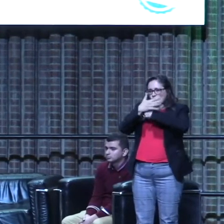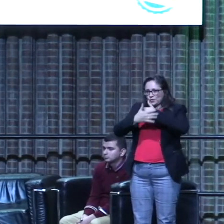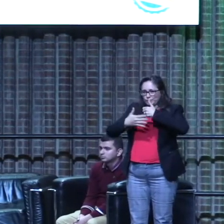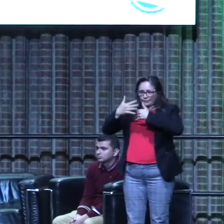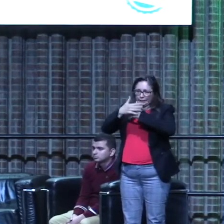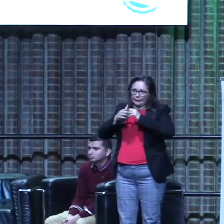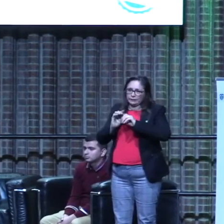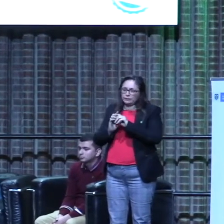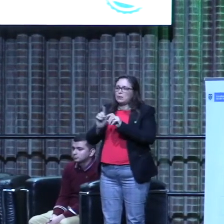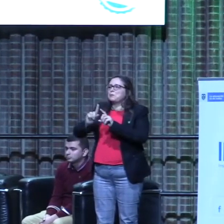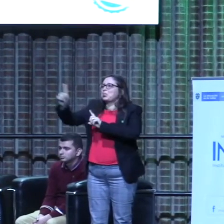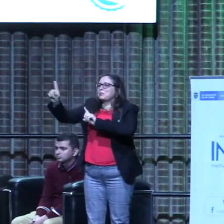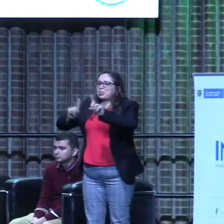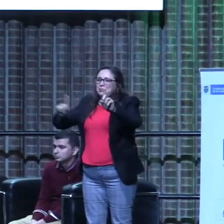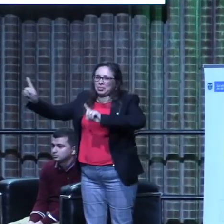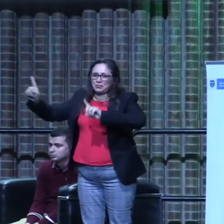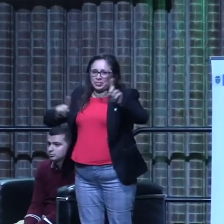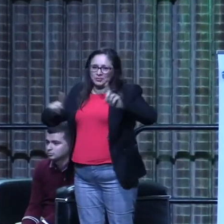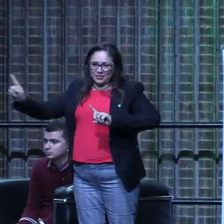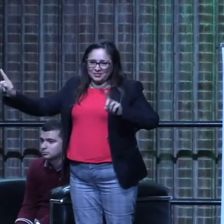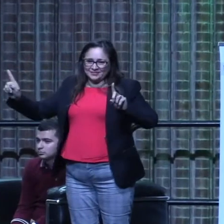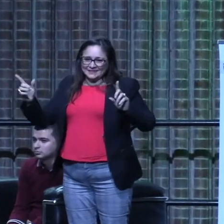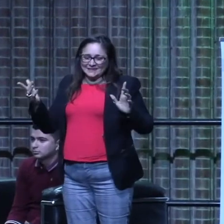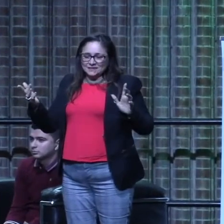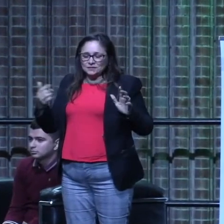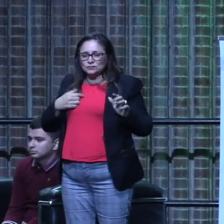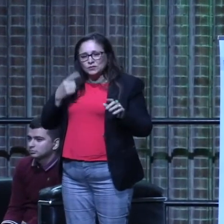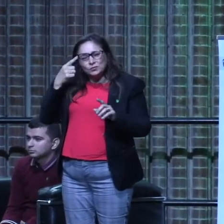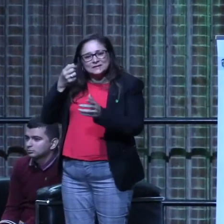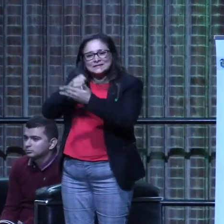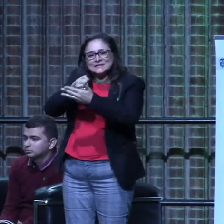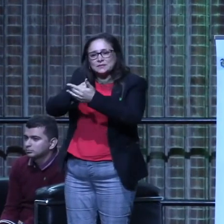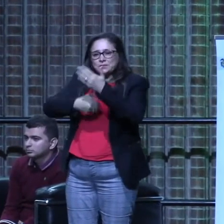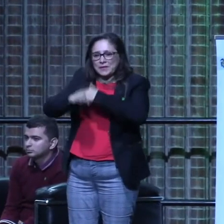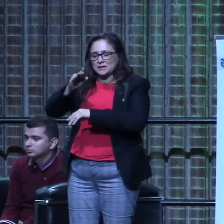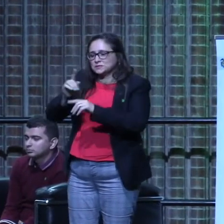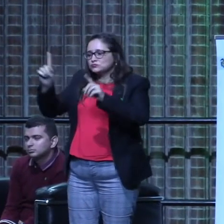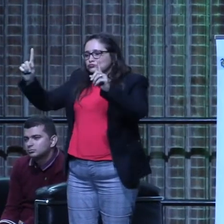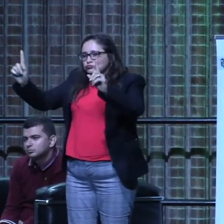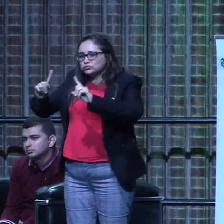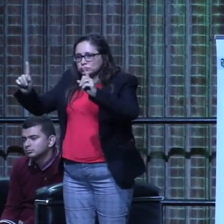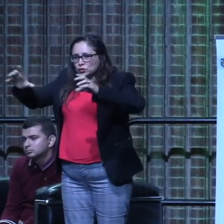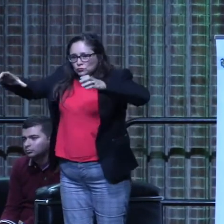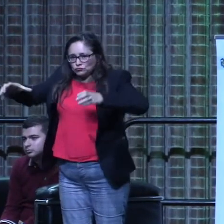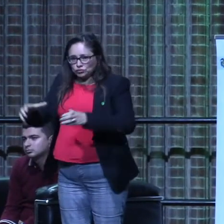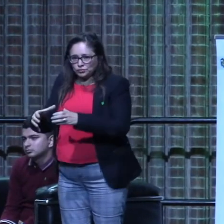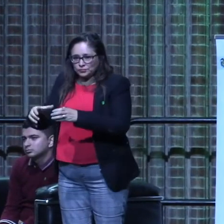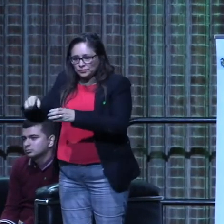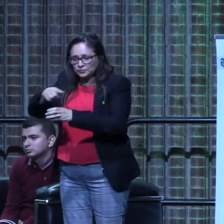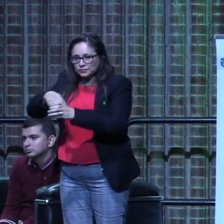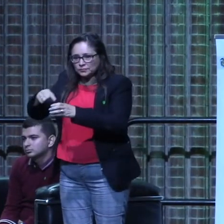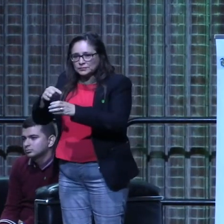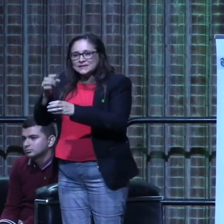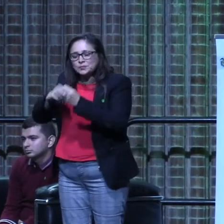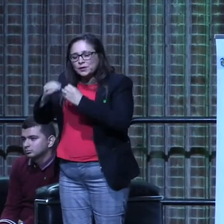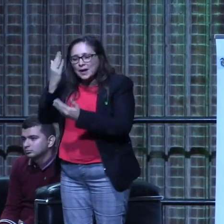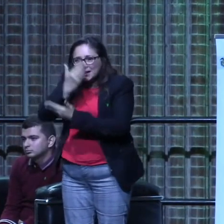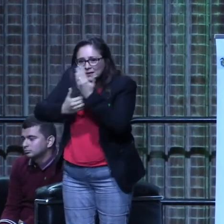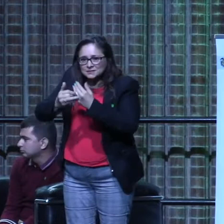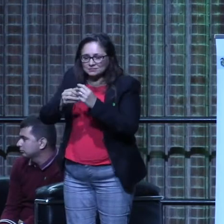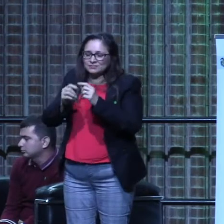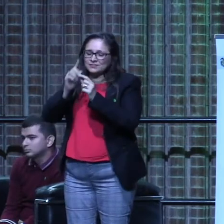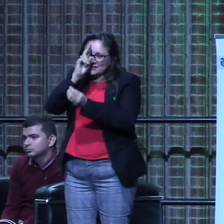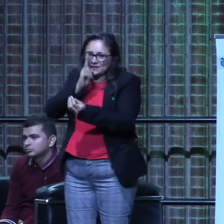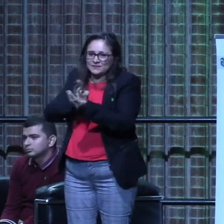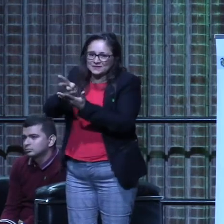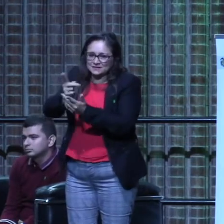Algo que destaco y que sería importante a nivel nacional es esa dispersión. Así que intentar también